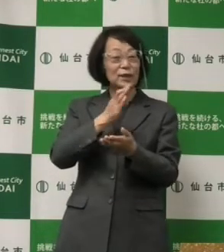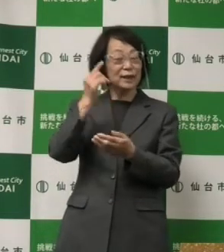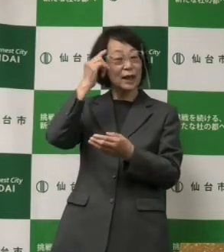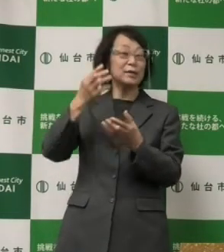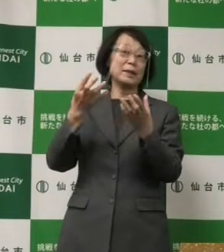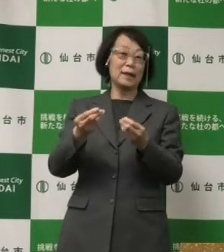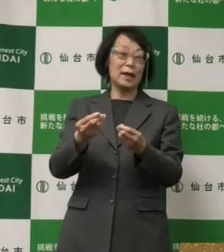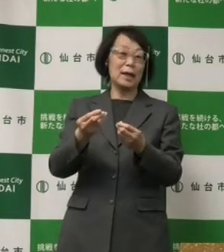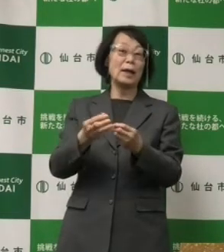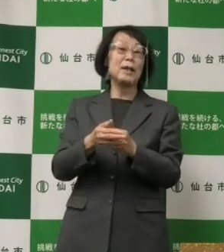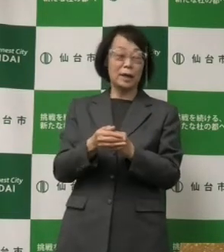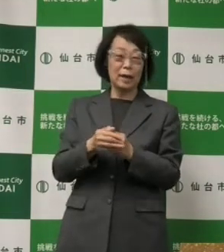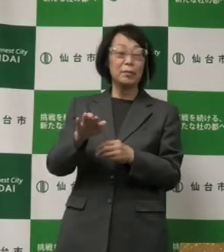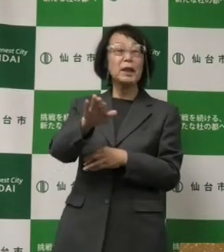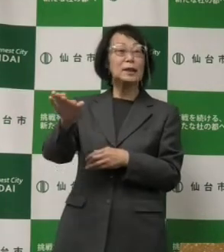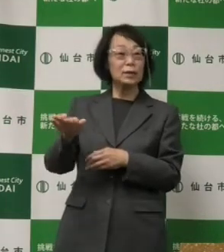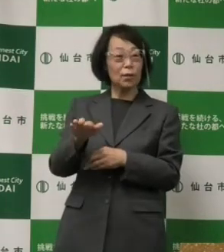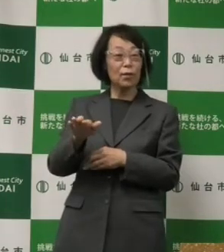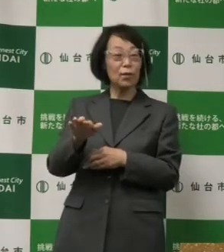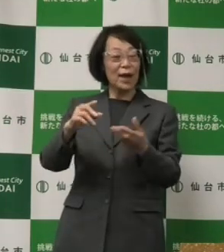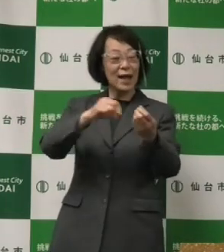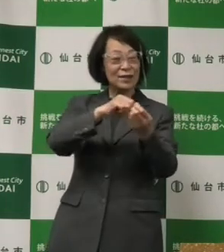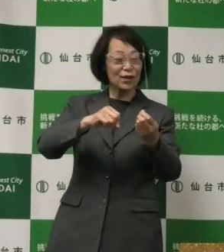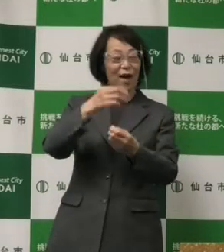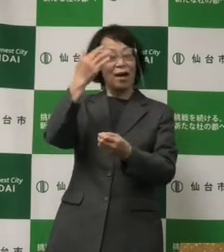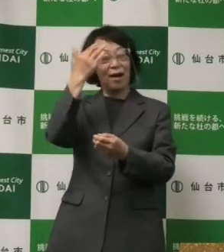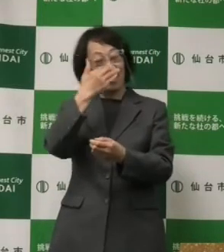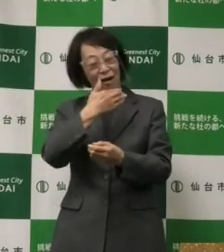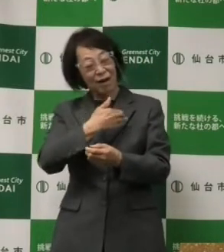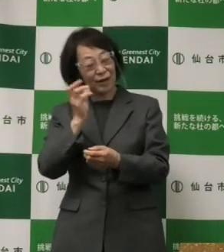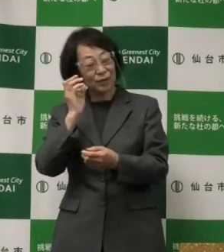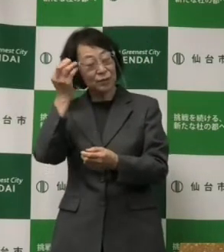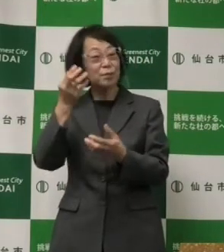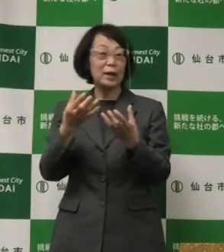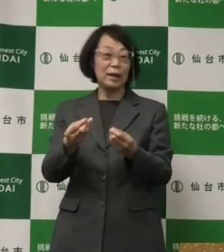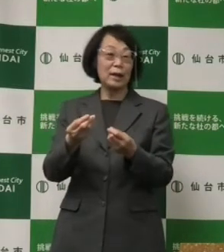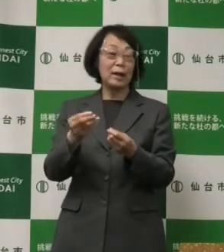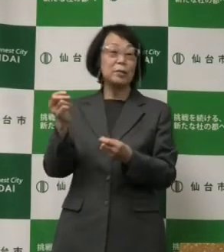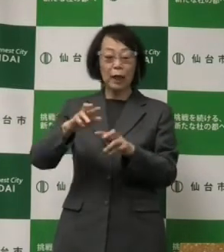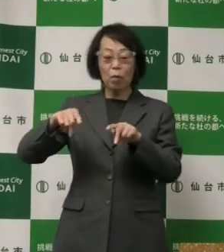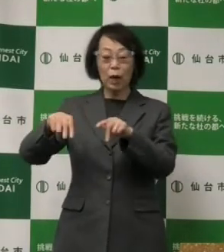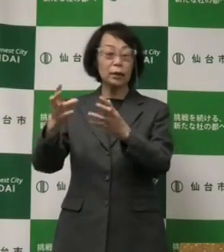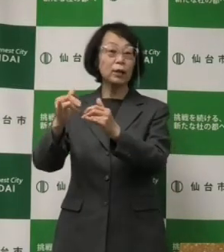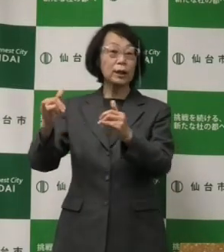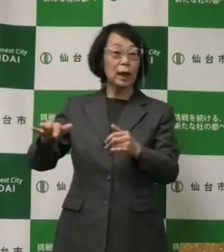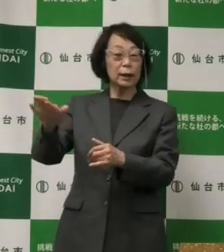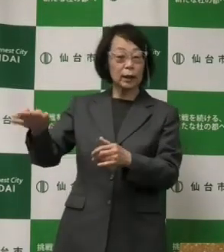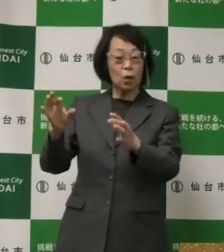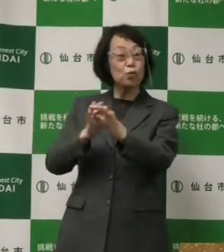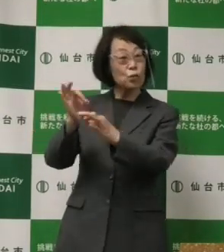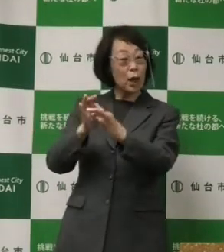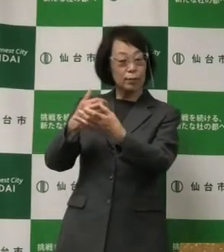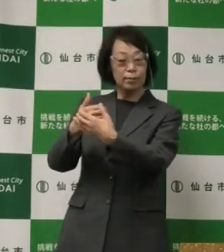、皆さんの演奏に感銘を受けました。またボランティアの方々に運営を